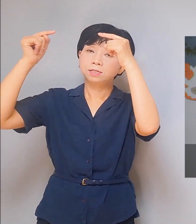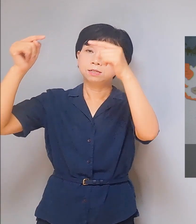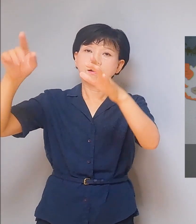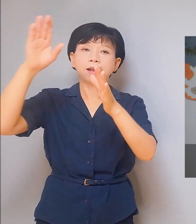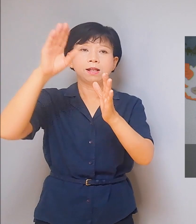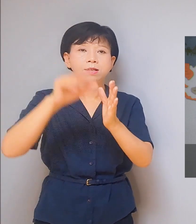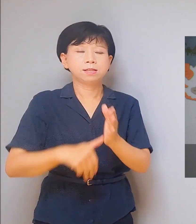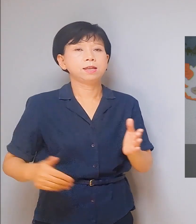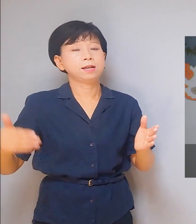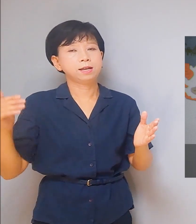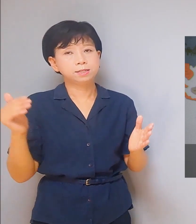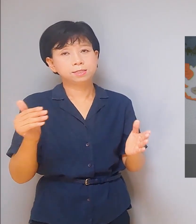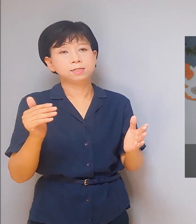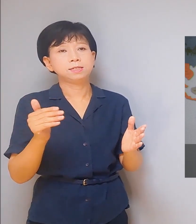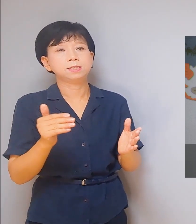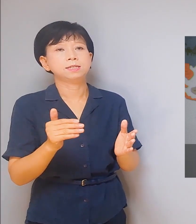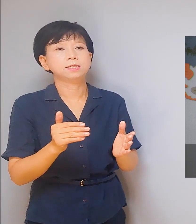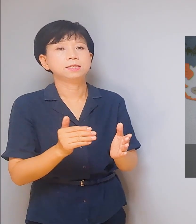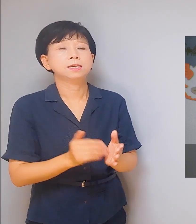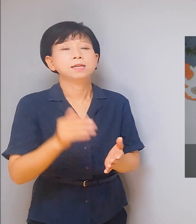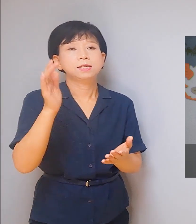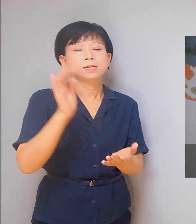천국에 들어갈 때까지